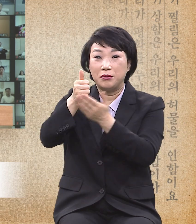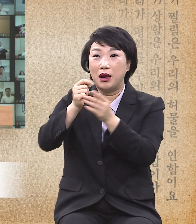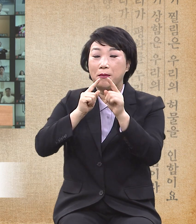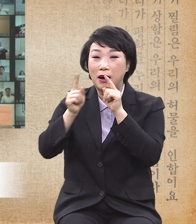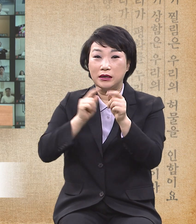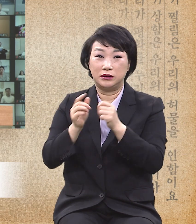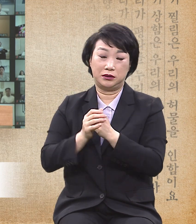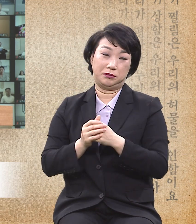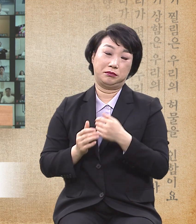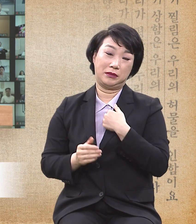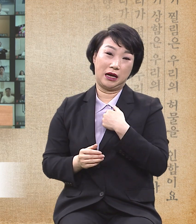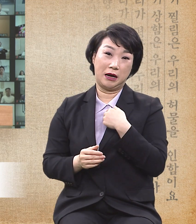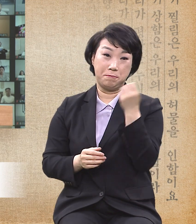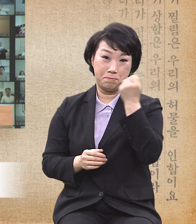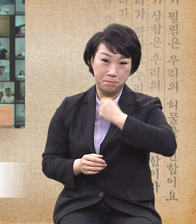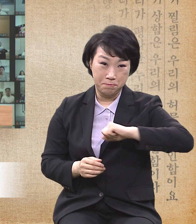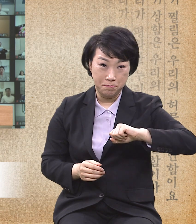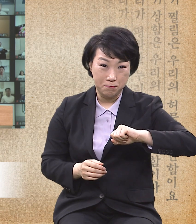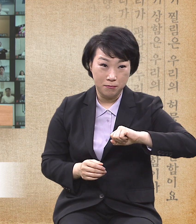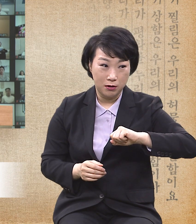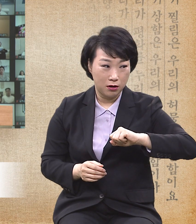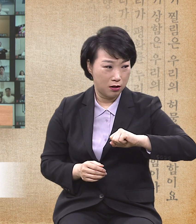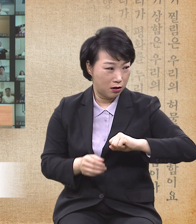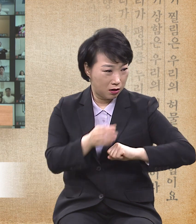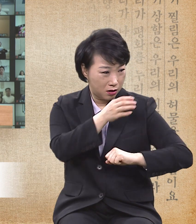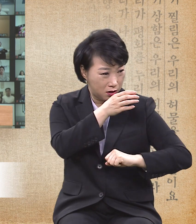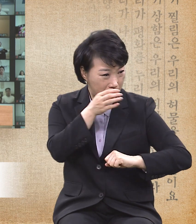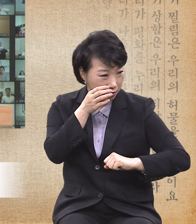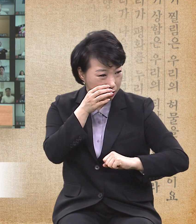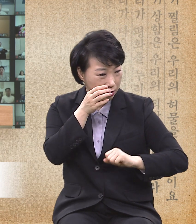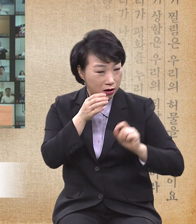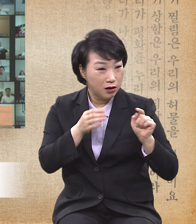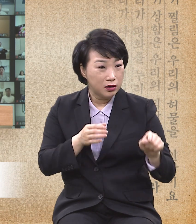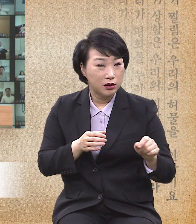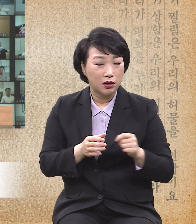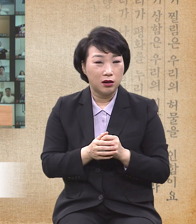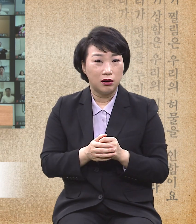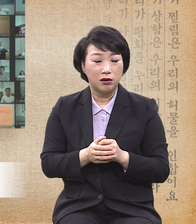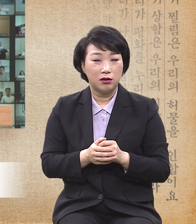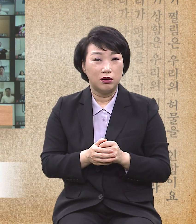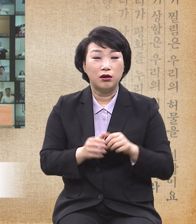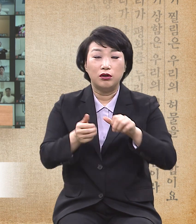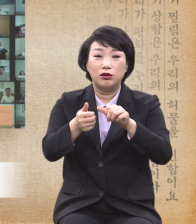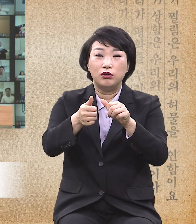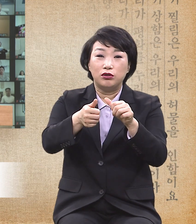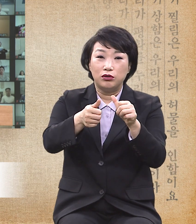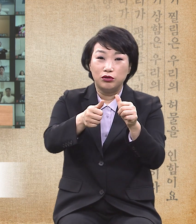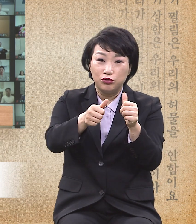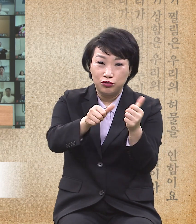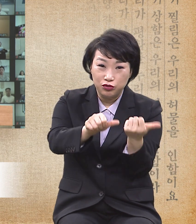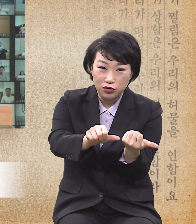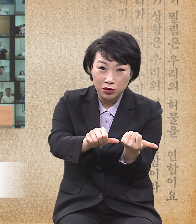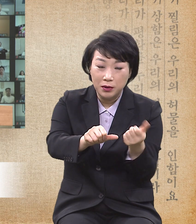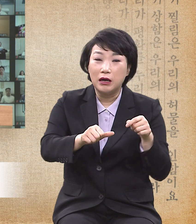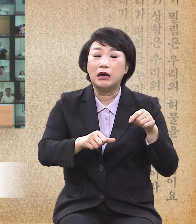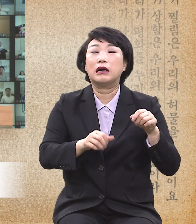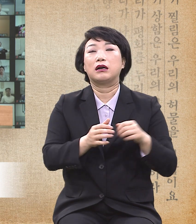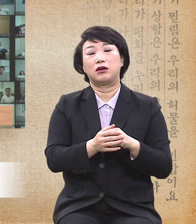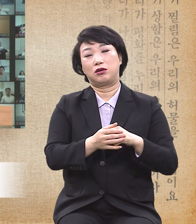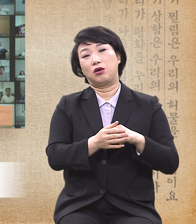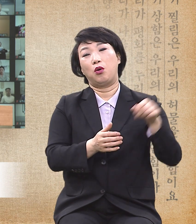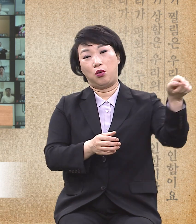말씀을 거역해 감히, 그리고 정령 죽음을 초래했다.